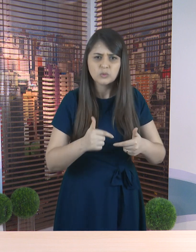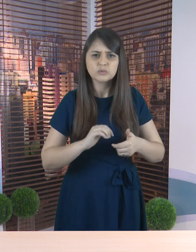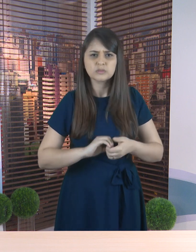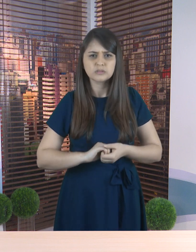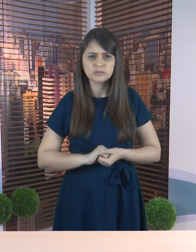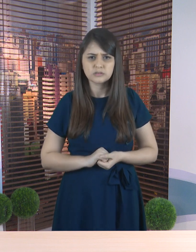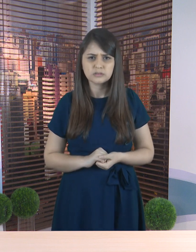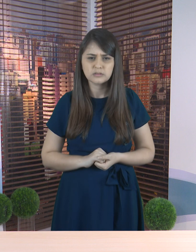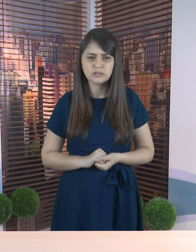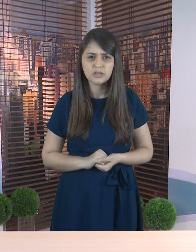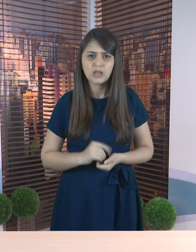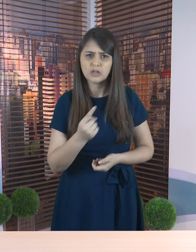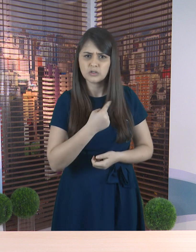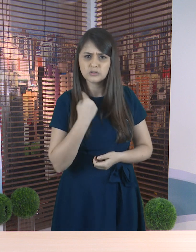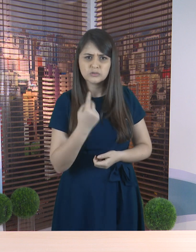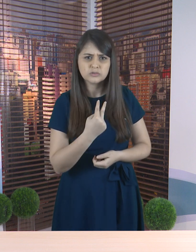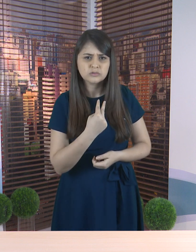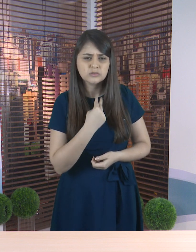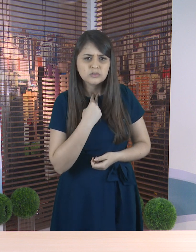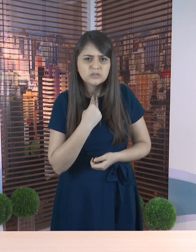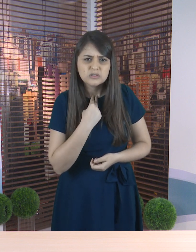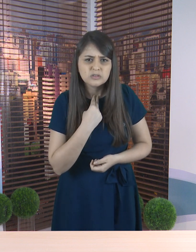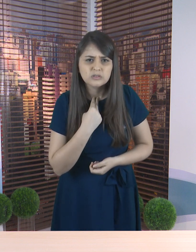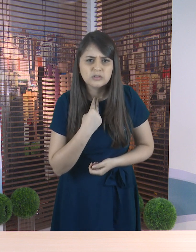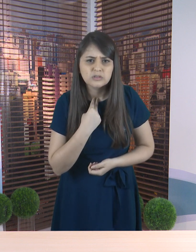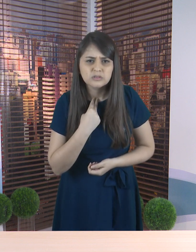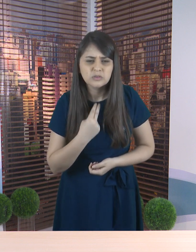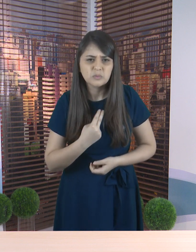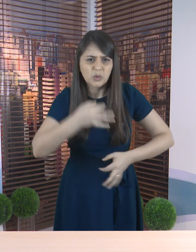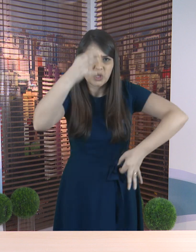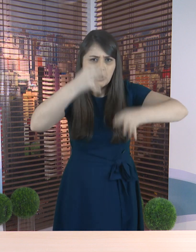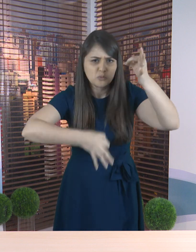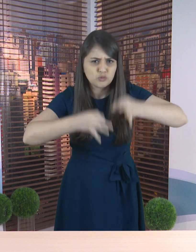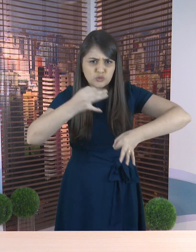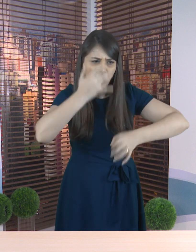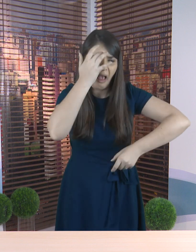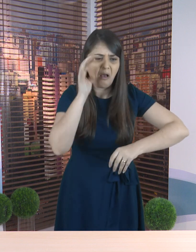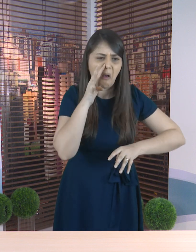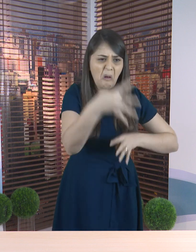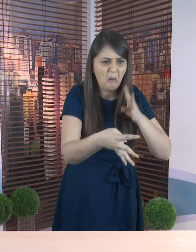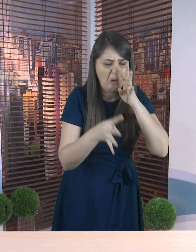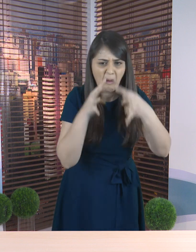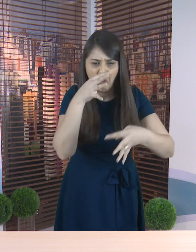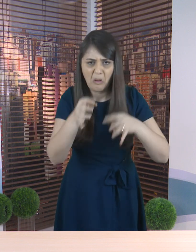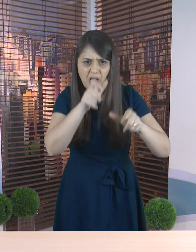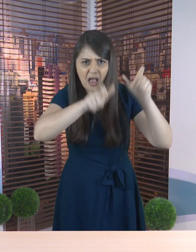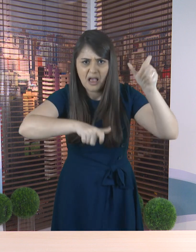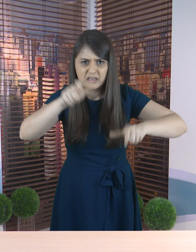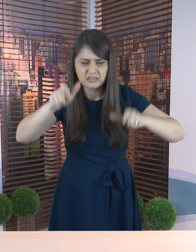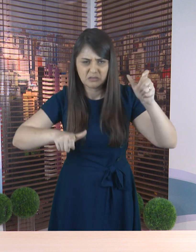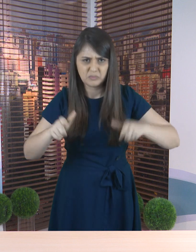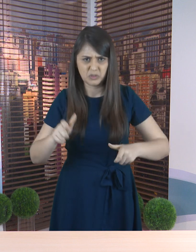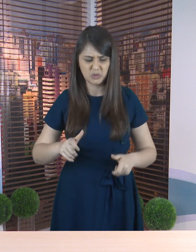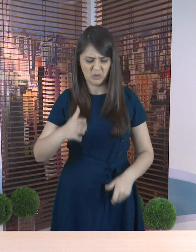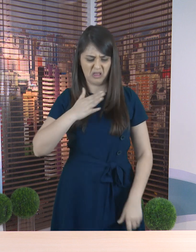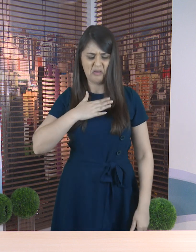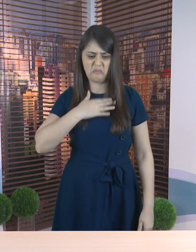à tentação de julgar os outros de acordo com a justiça dos homens. Não é correto afirmar